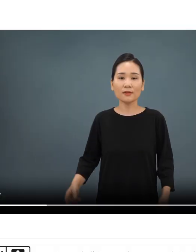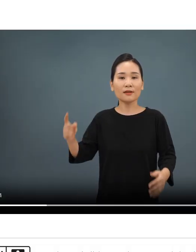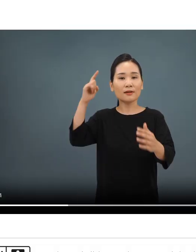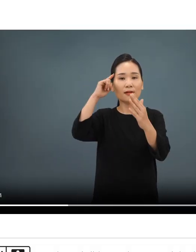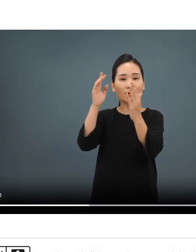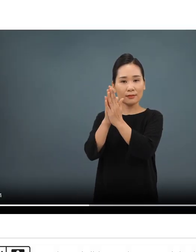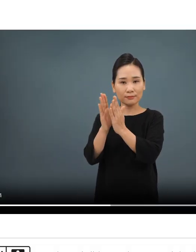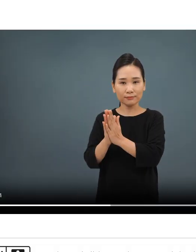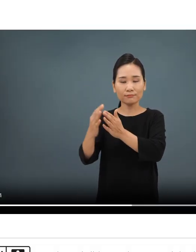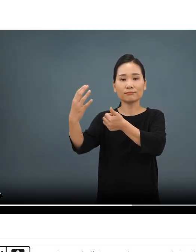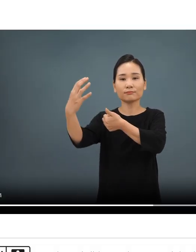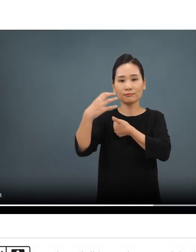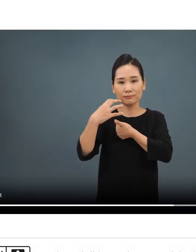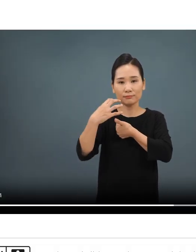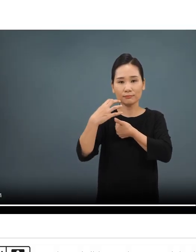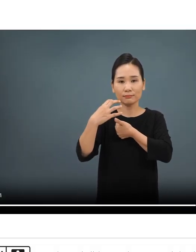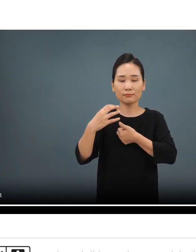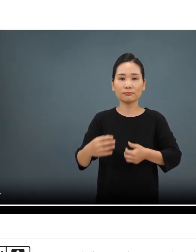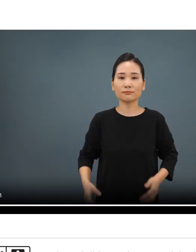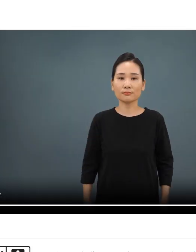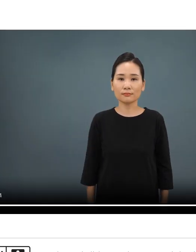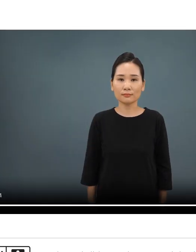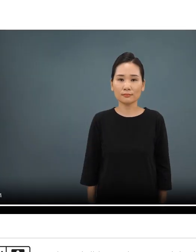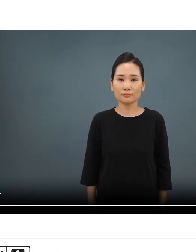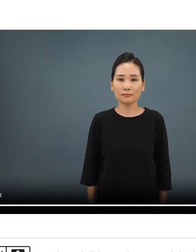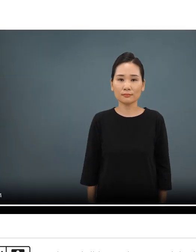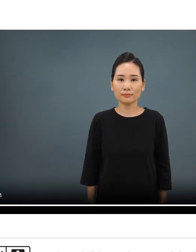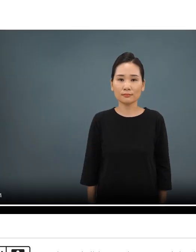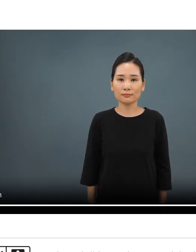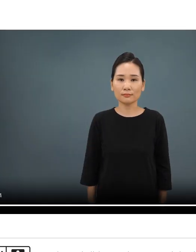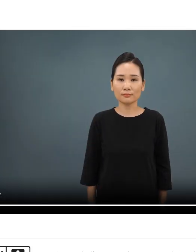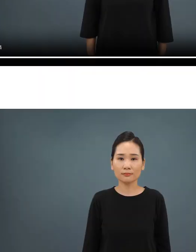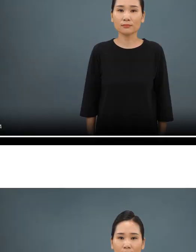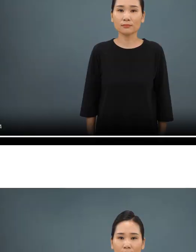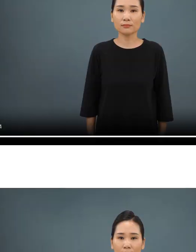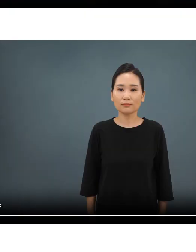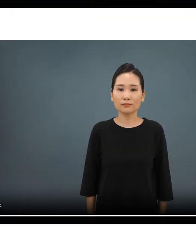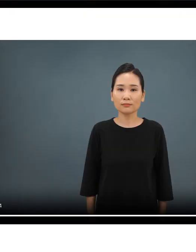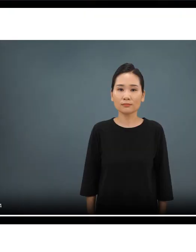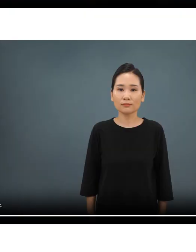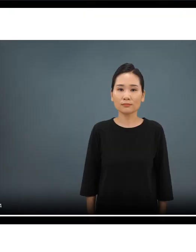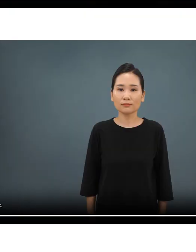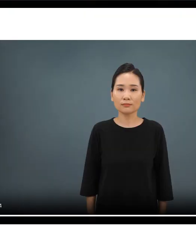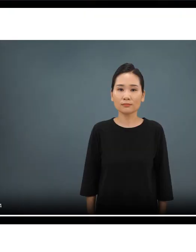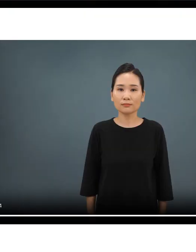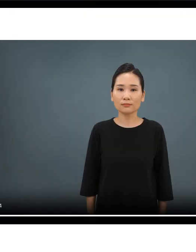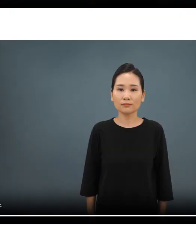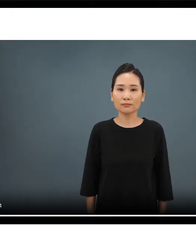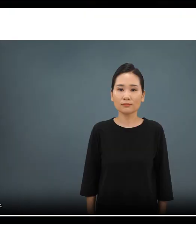알아서 격리 뭐 이런 건데 어,